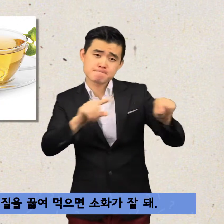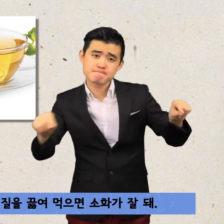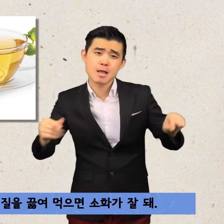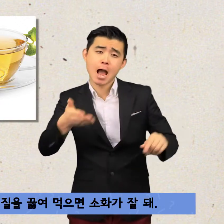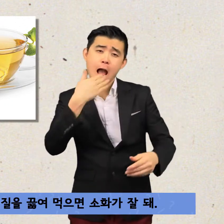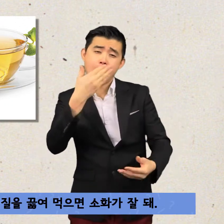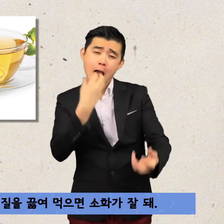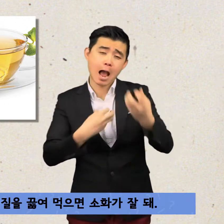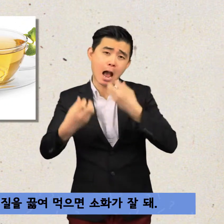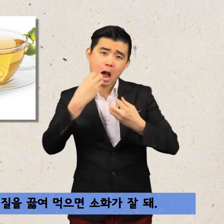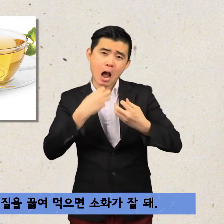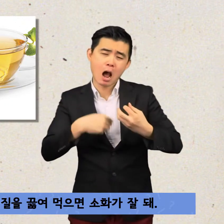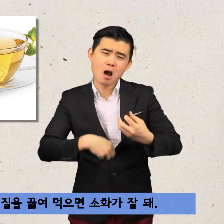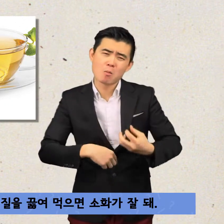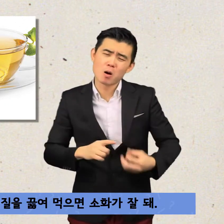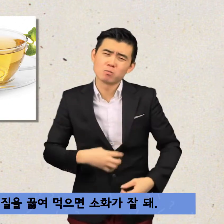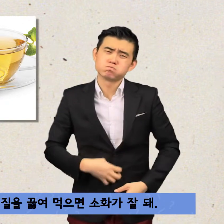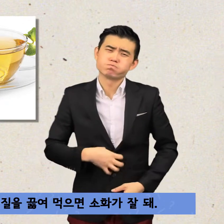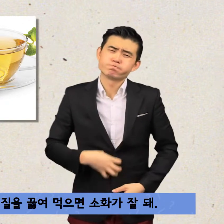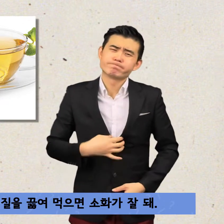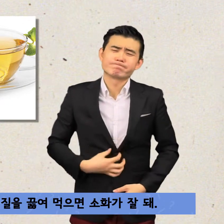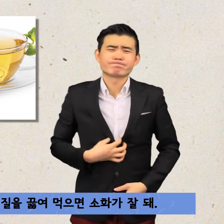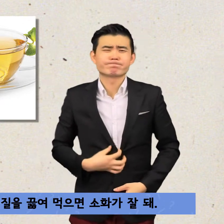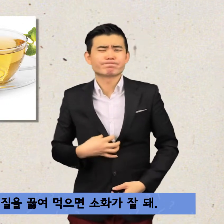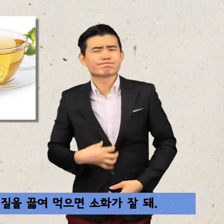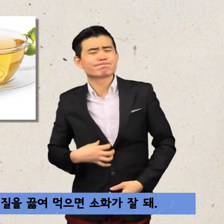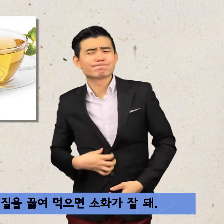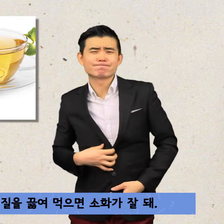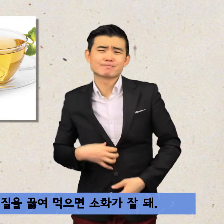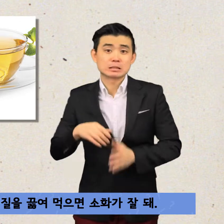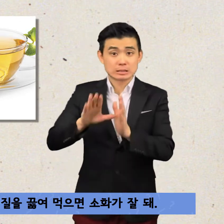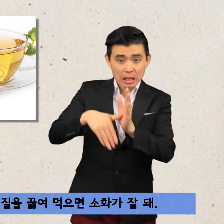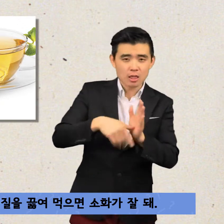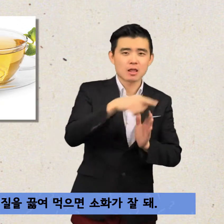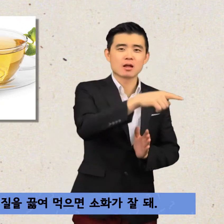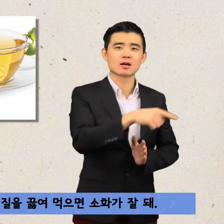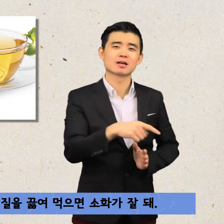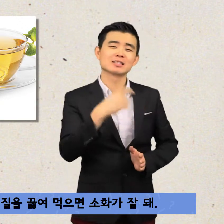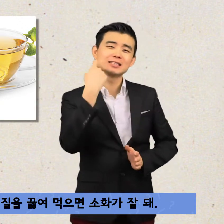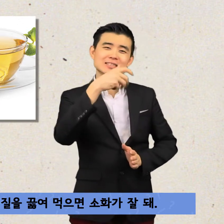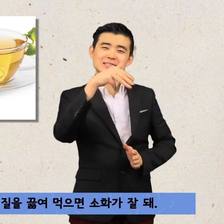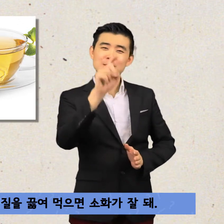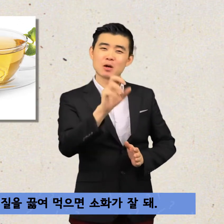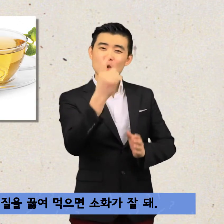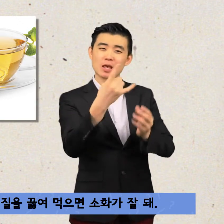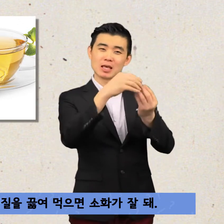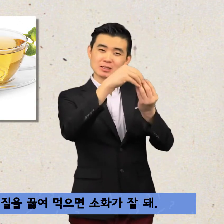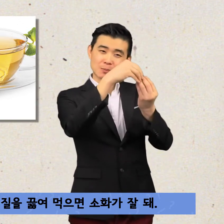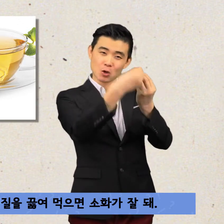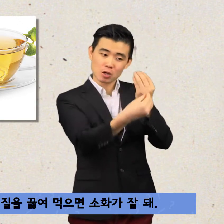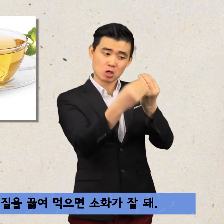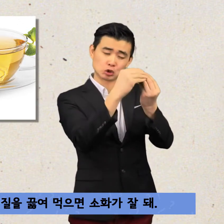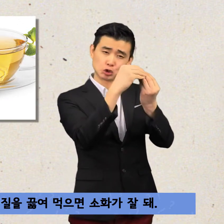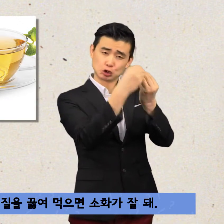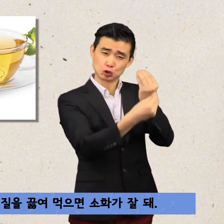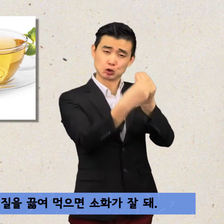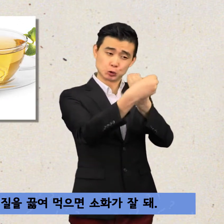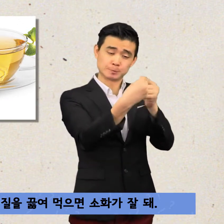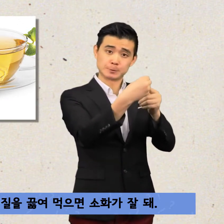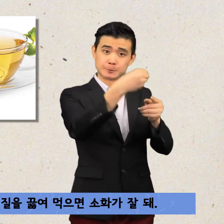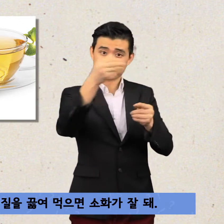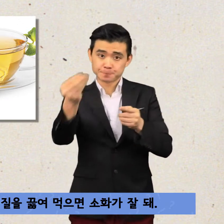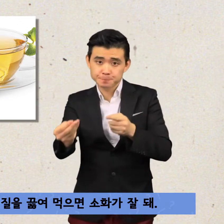음식을 먹고 체했을 때 참외 껍질을 끓여 먹으면 소화가 잘 돼.